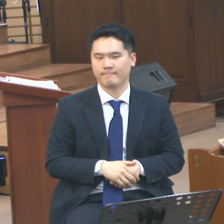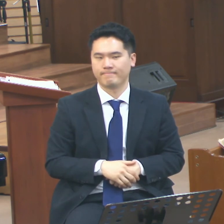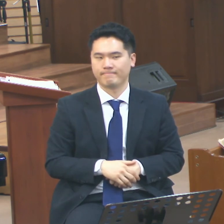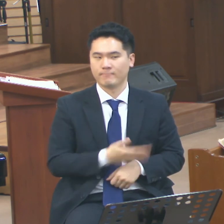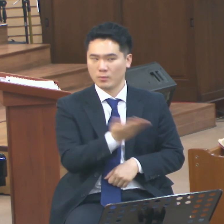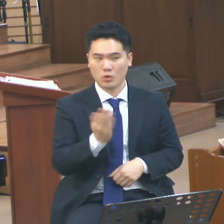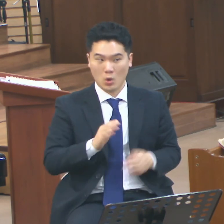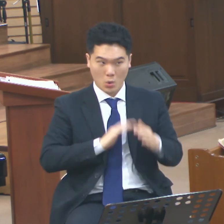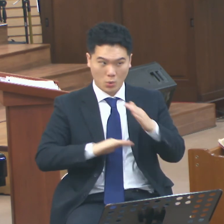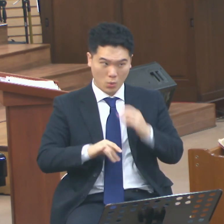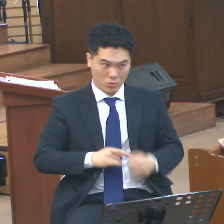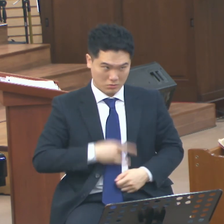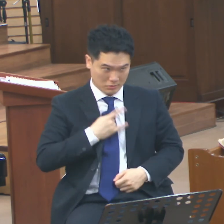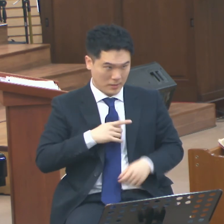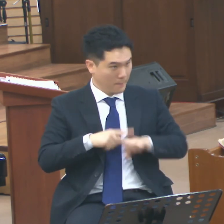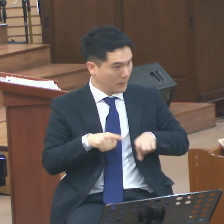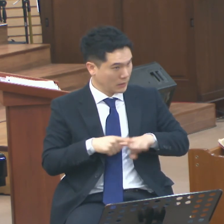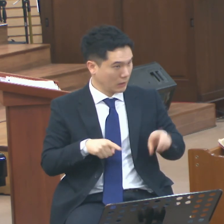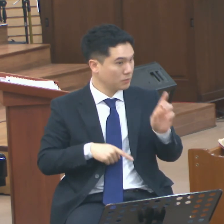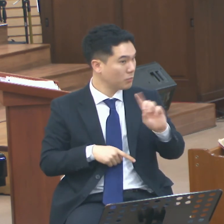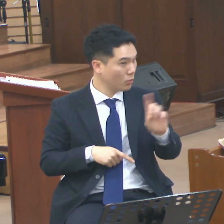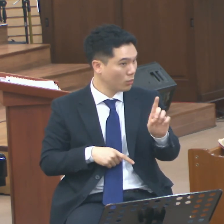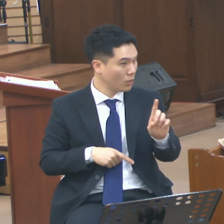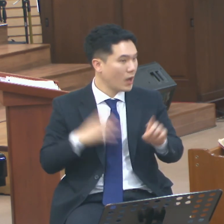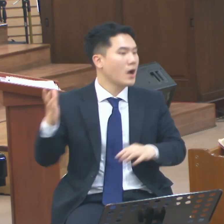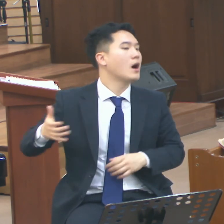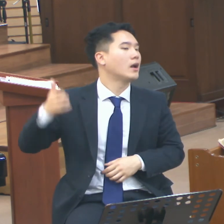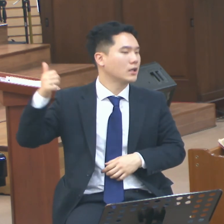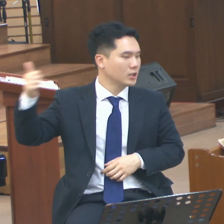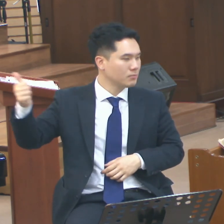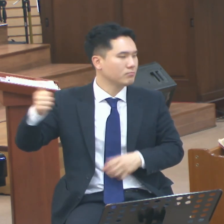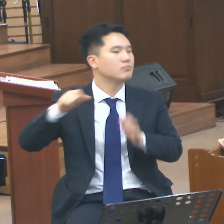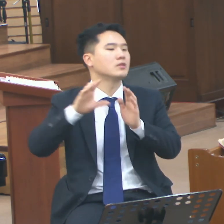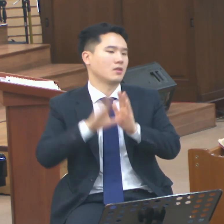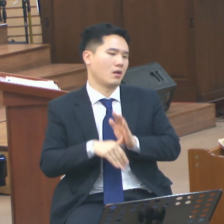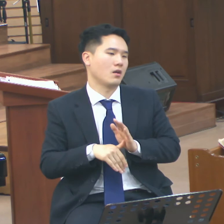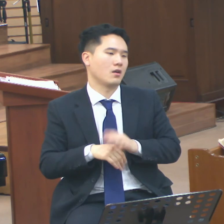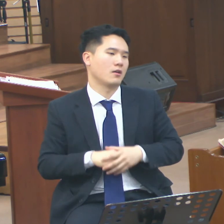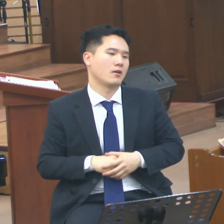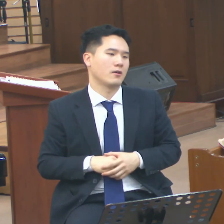공의로운 판단이 뭐죠? 하나님의 타이밍. 하나님의 타이밍.